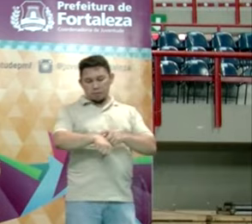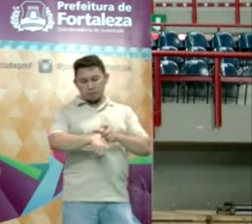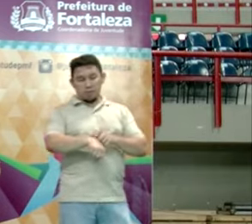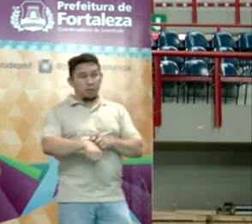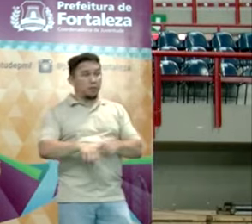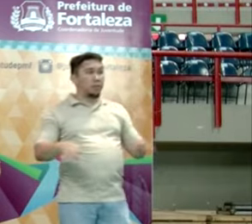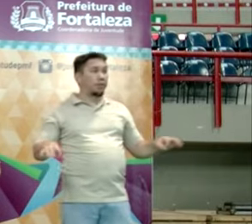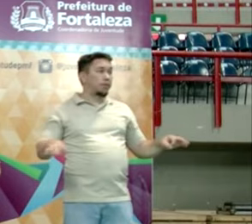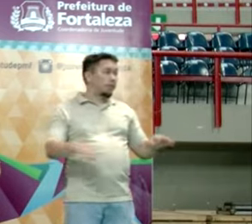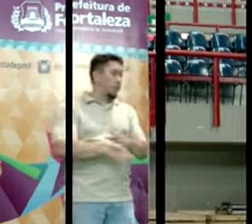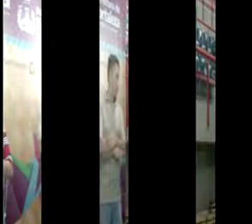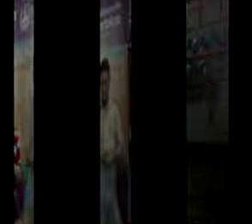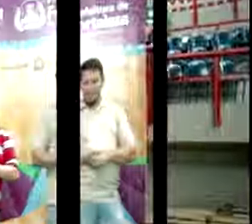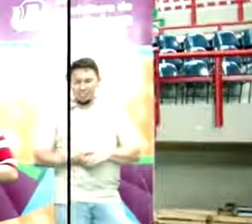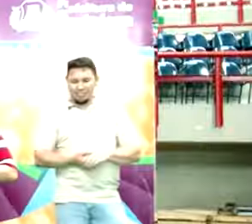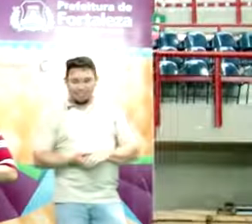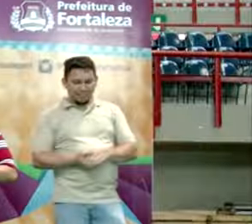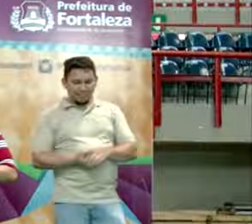aqui chegando,